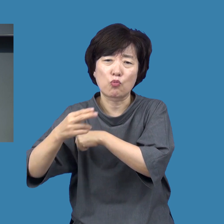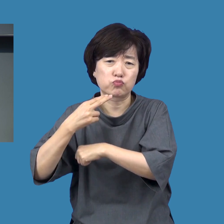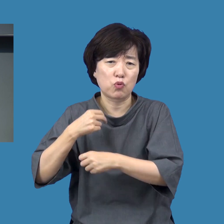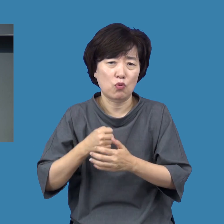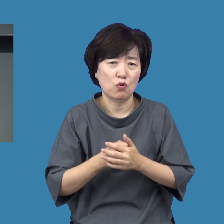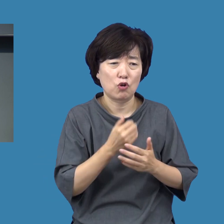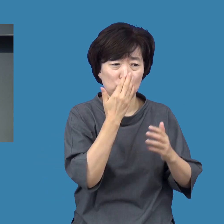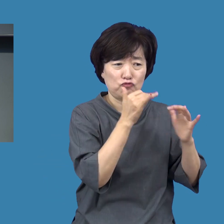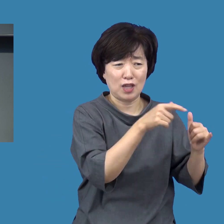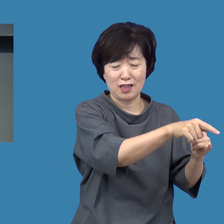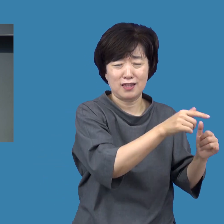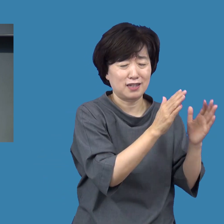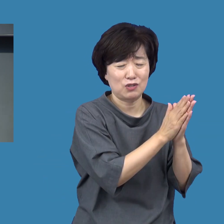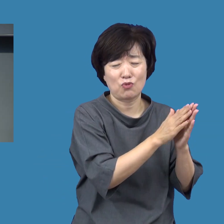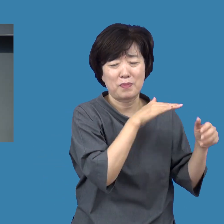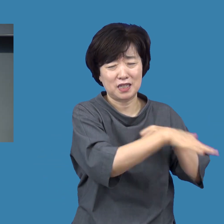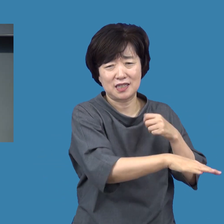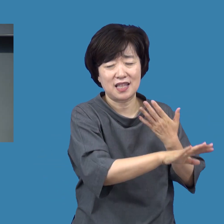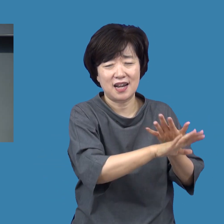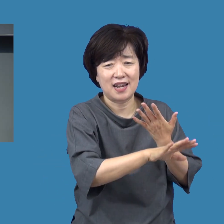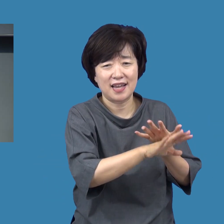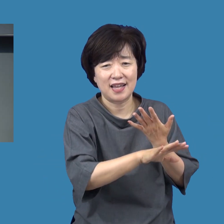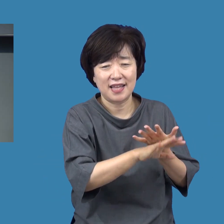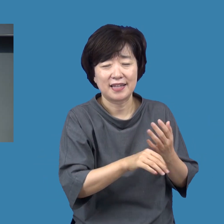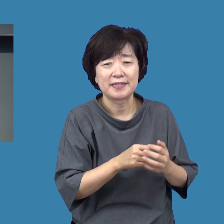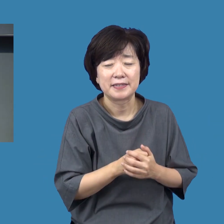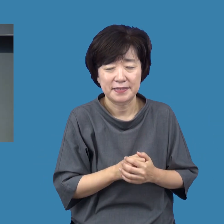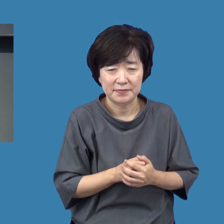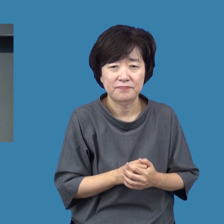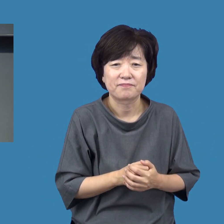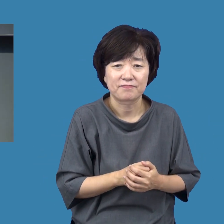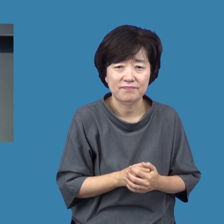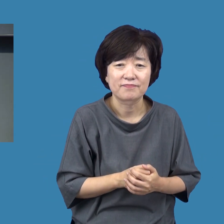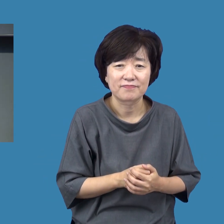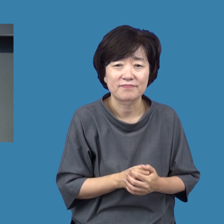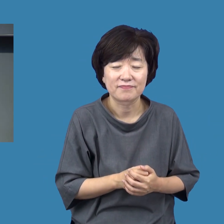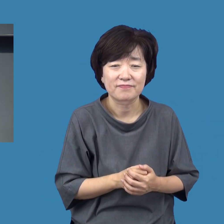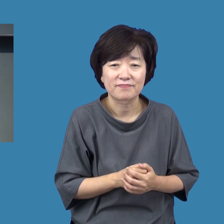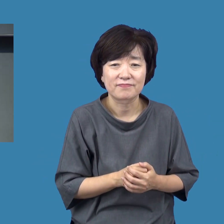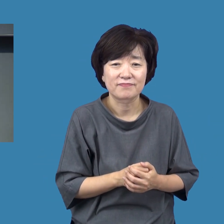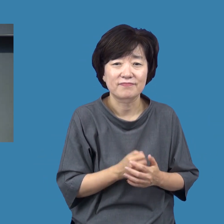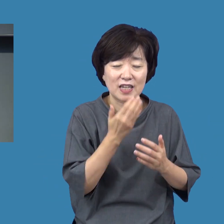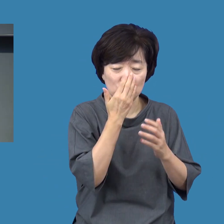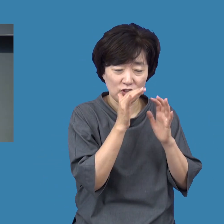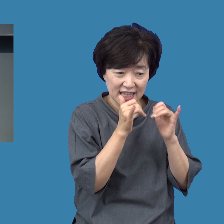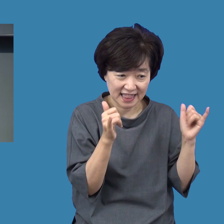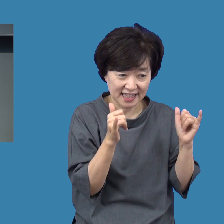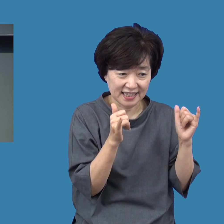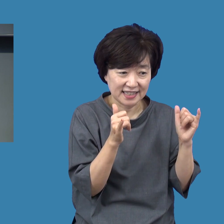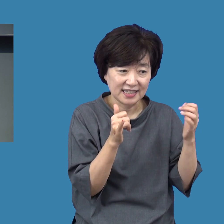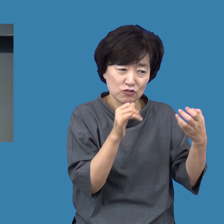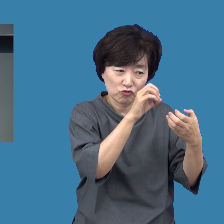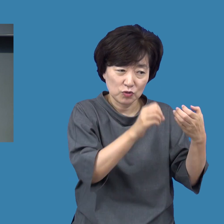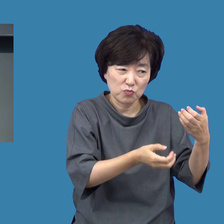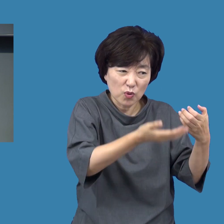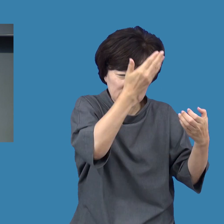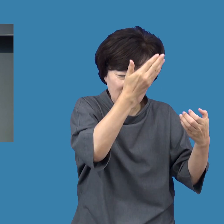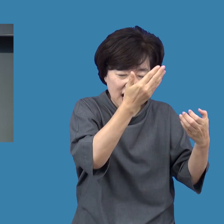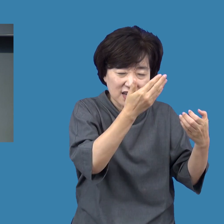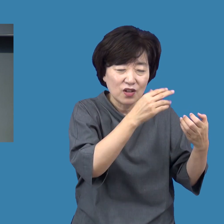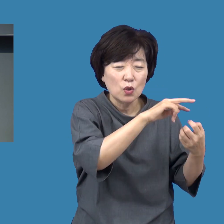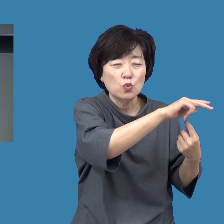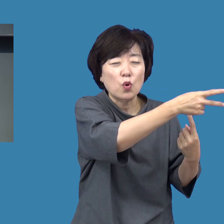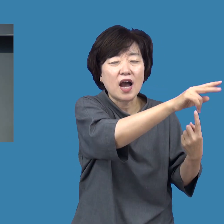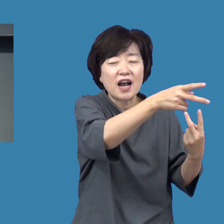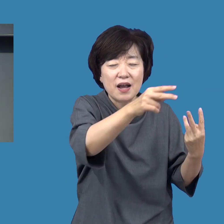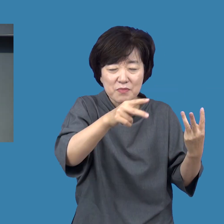포맷으로 기도를 안 했다고. 유대인들은 대부분 90% 이상 기도하는 것이 이렇게 돌아가면서 한 사람씩 기도하는 거거든. 그게